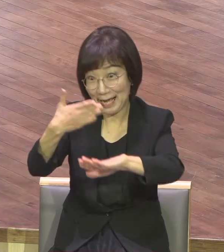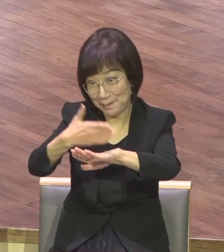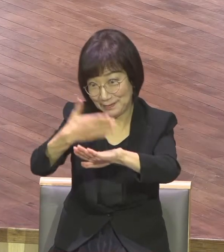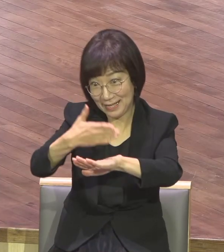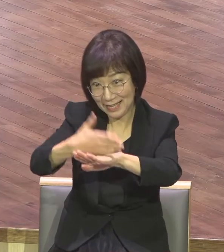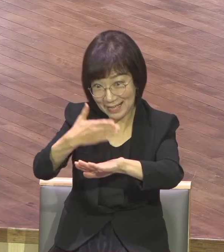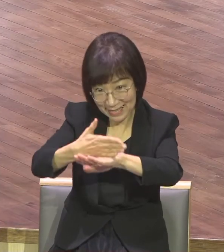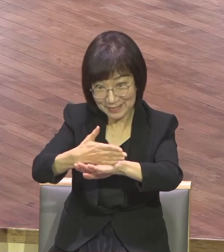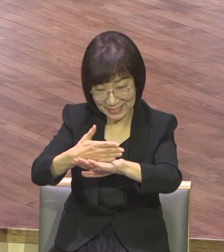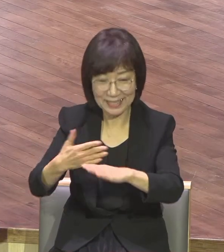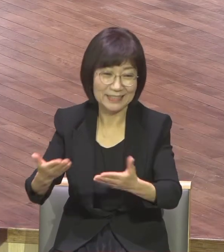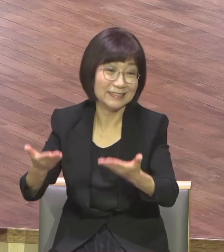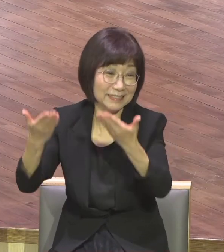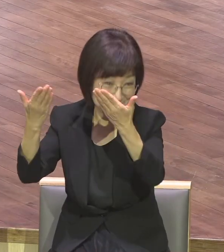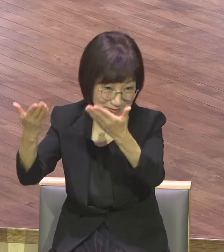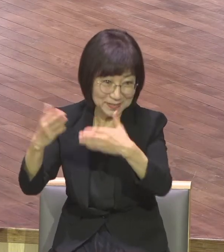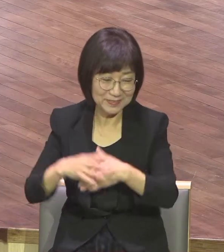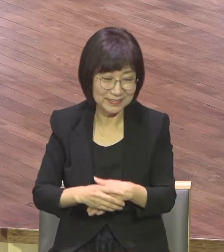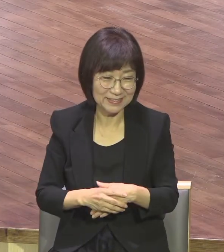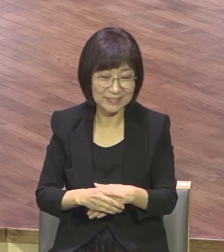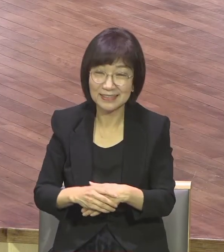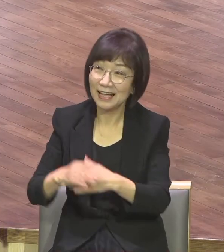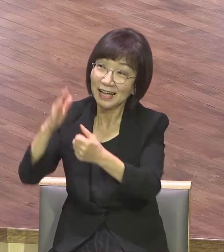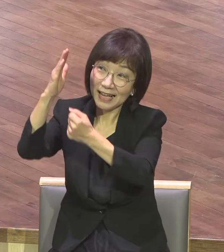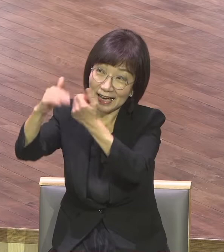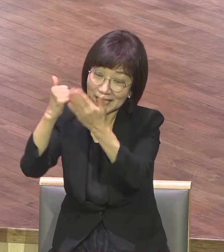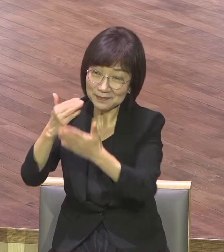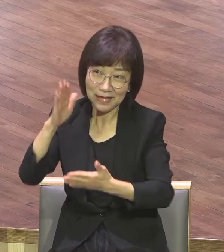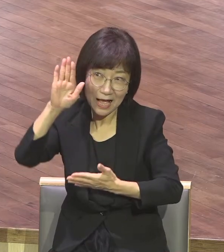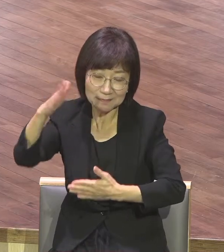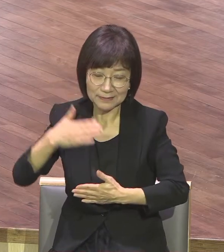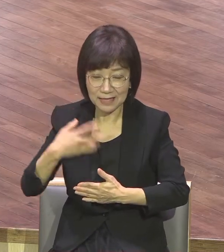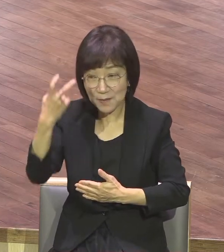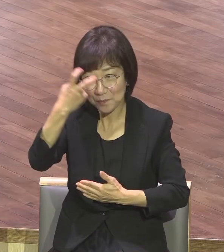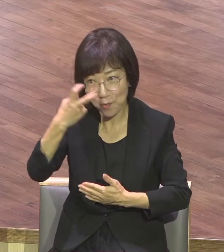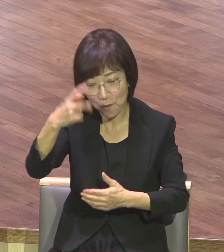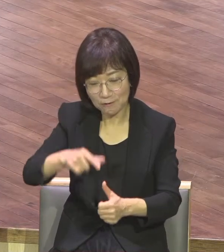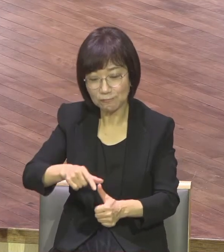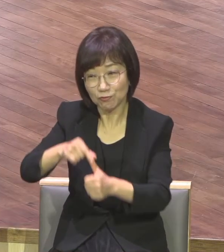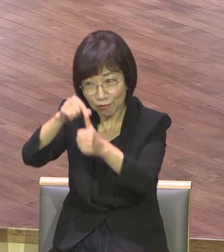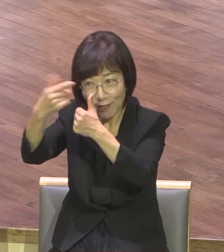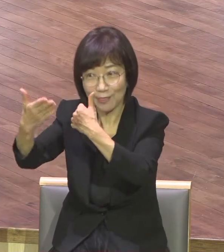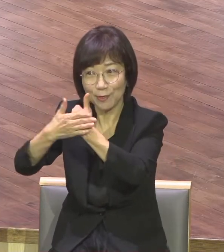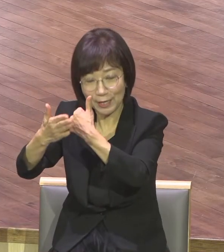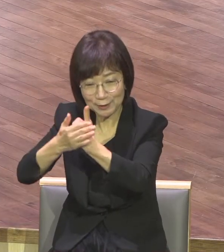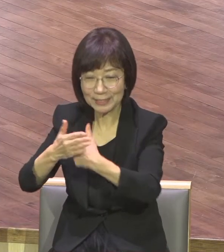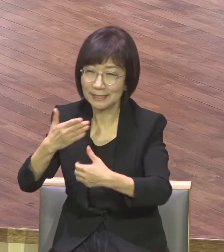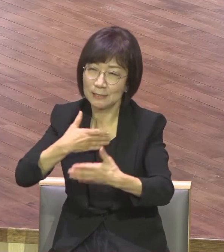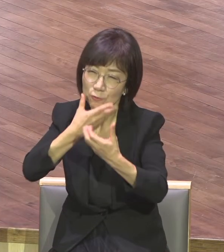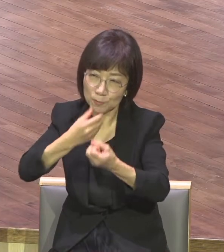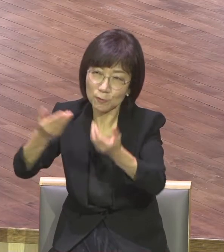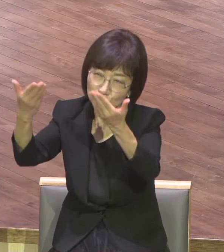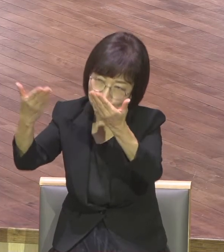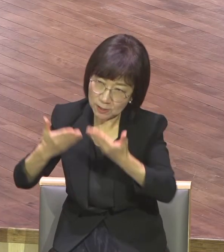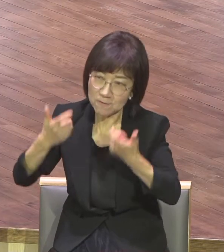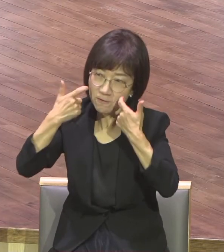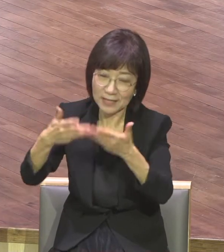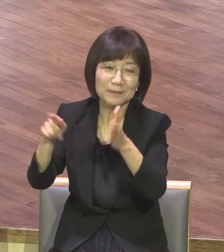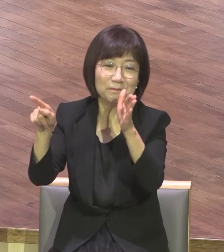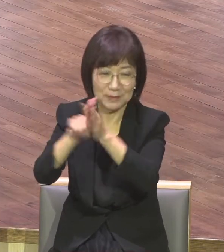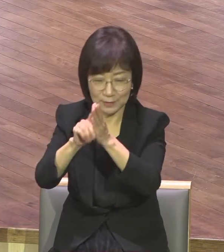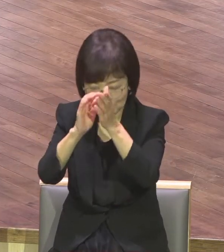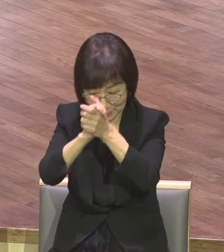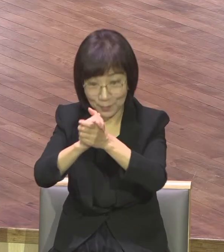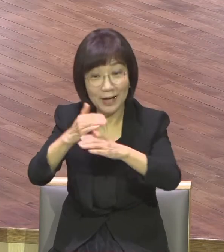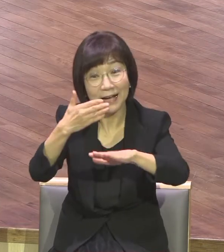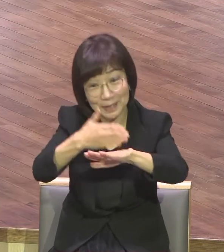앞으로도 하나님께서 그렇게 나를 보호해 주시고 나를 구원해 주시고 나를 축복해 주실 것이다 라는 것,